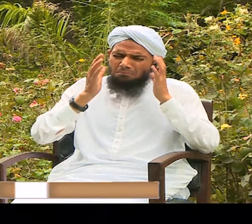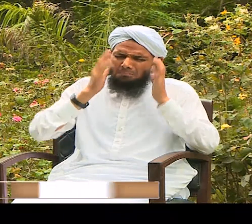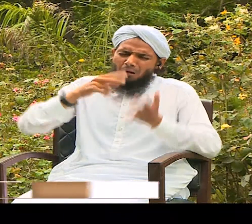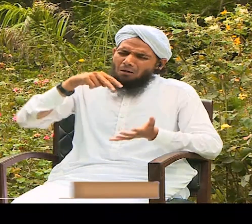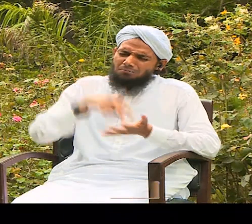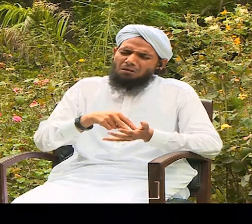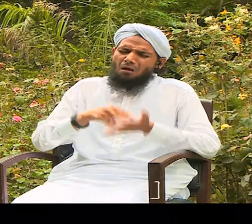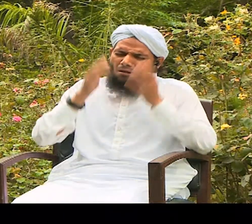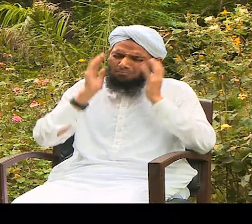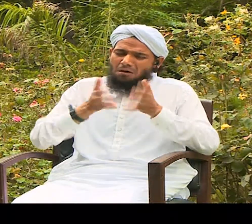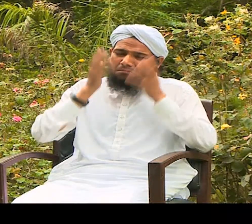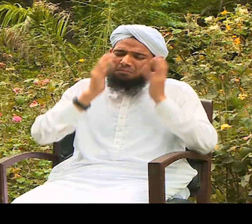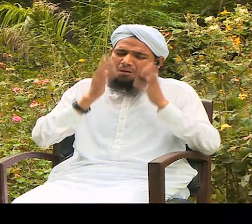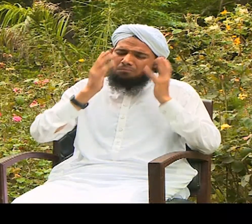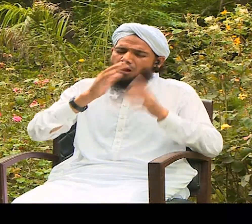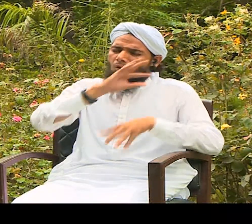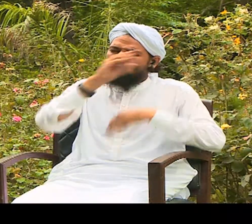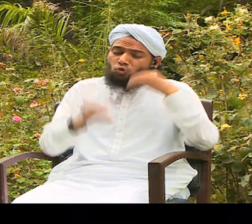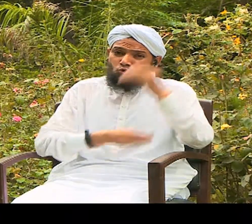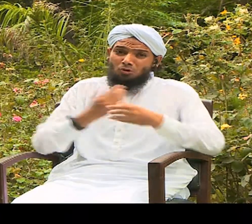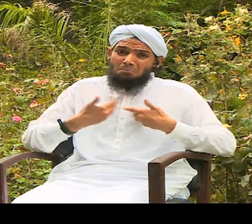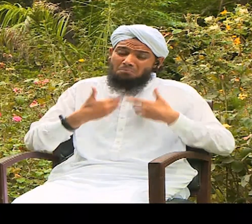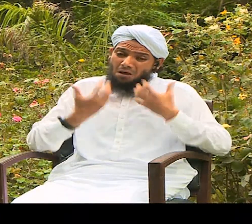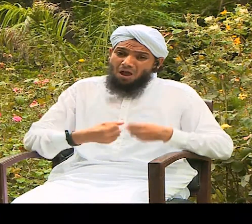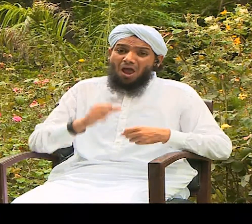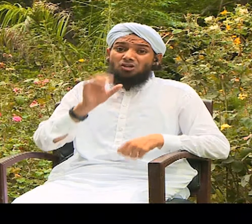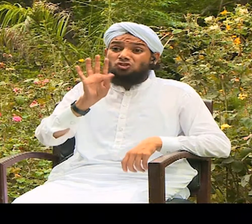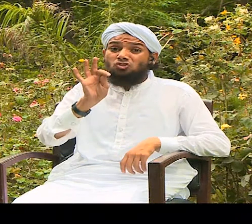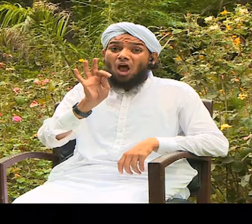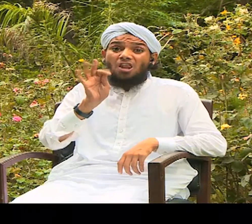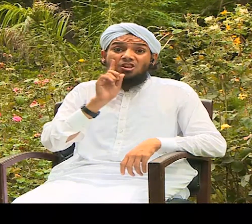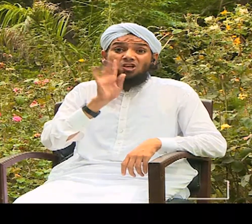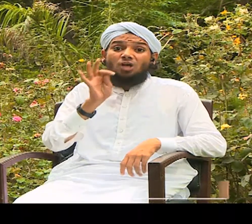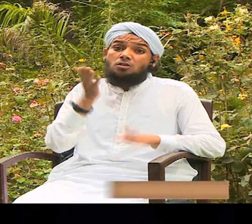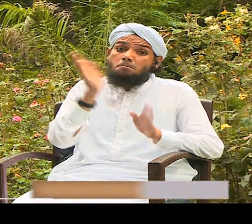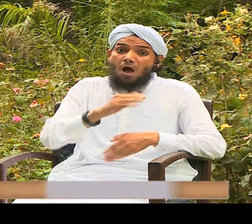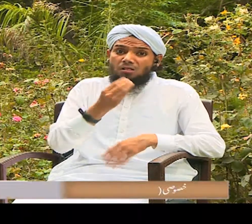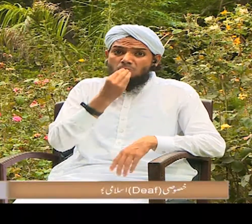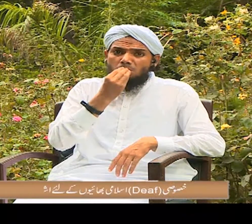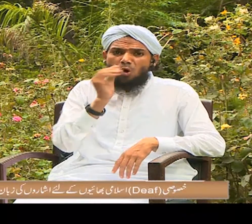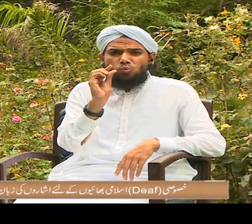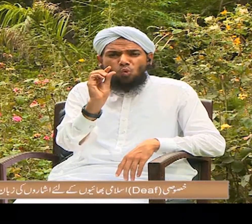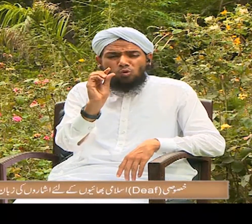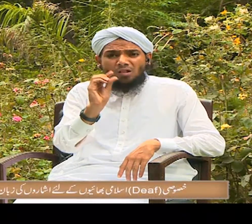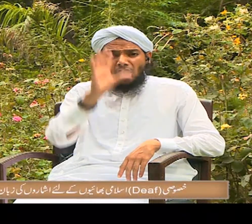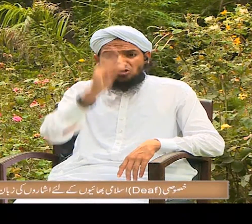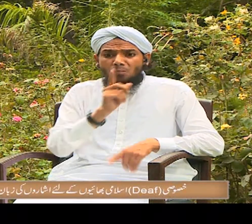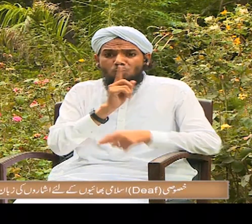رات اپنے پروردگار پاک کی عبادت کرتا ہوں اور 40 دن کے بعد کھانا کھاتا ہوں۔ صرف افطاری کے